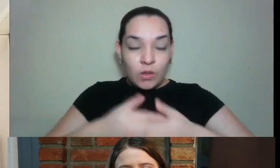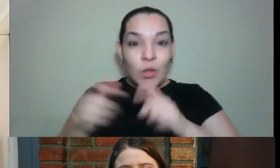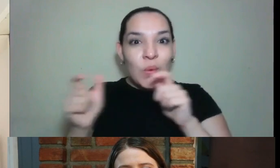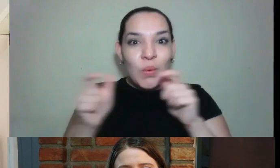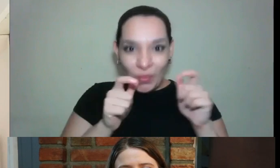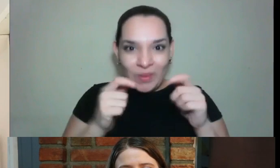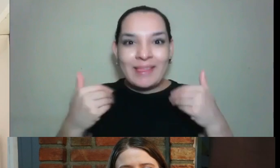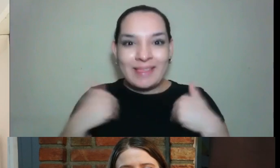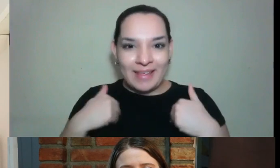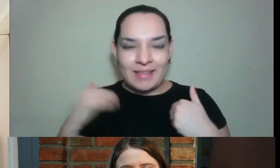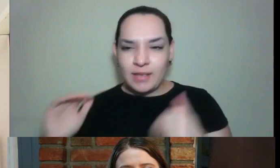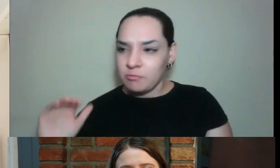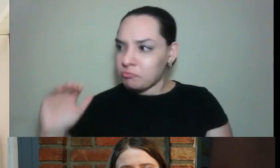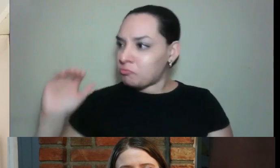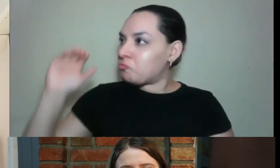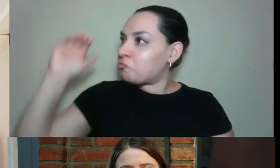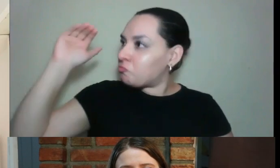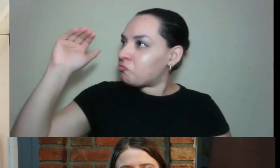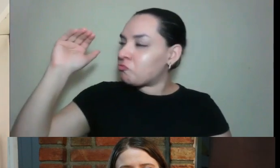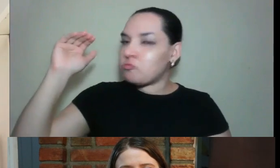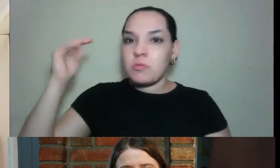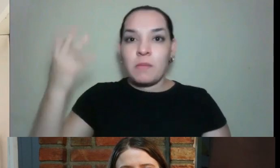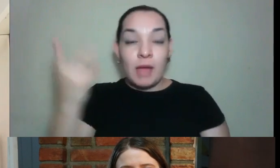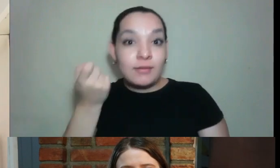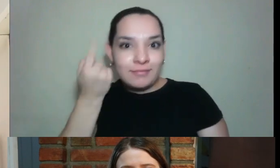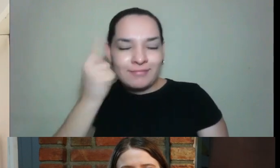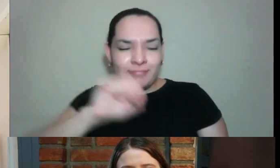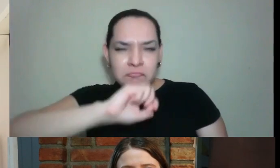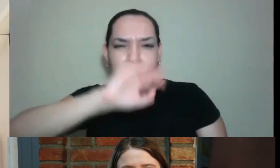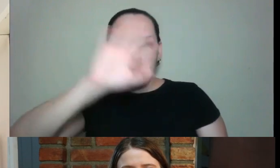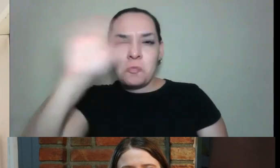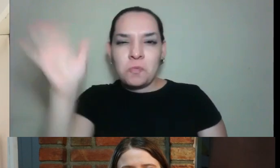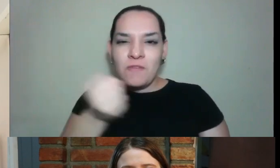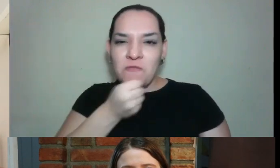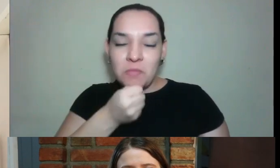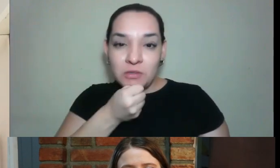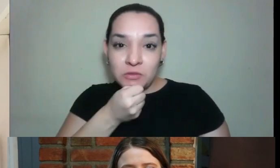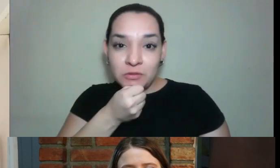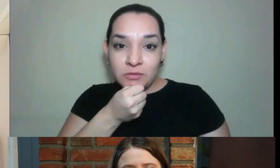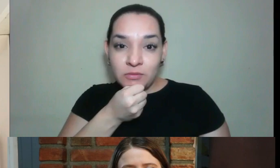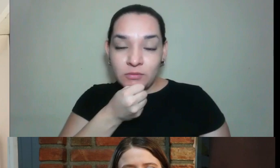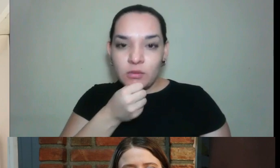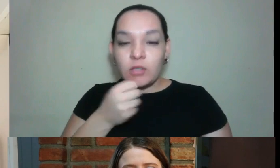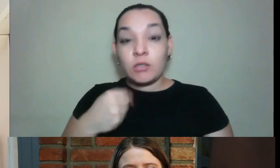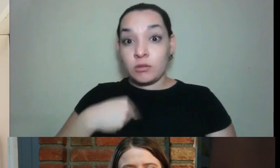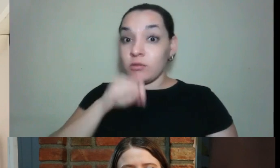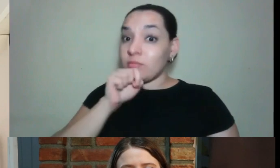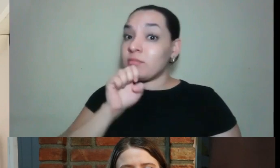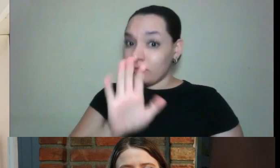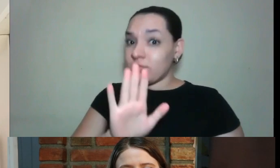Si su hijo o su hija tiene la edad suficiente para comprender